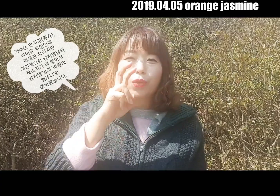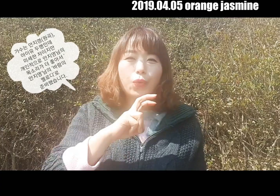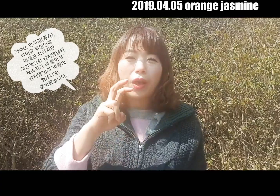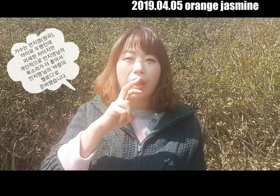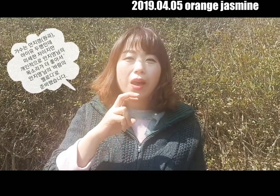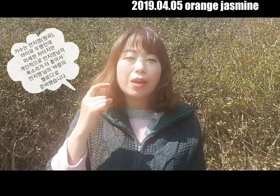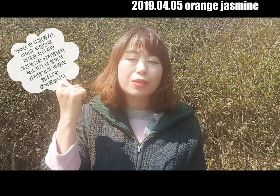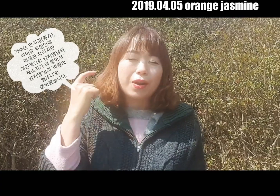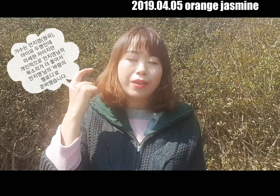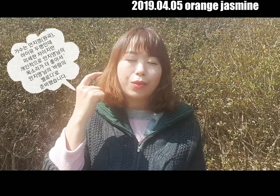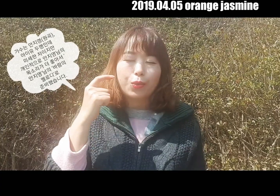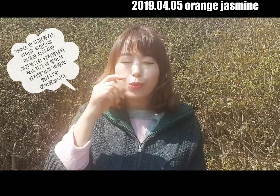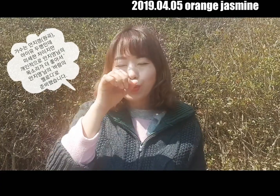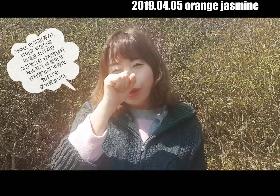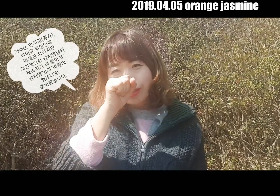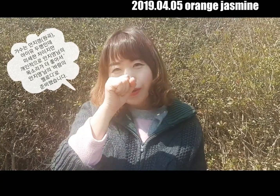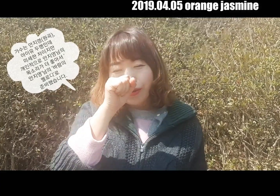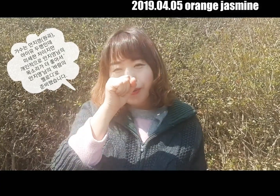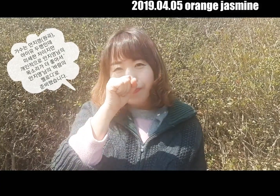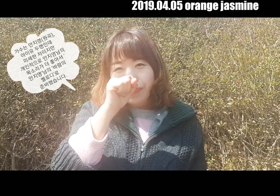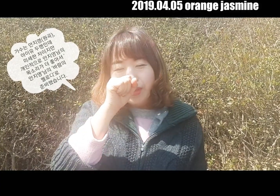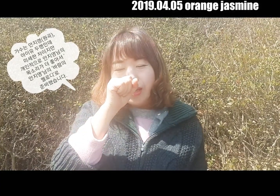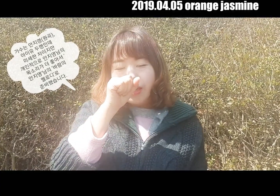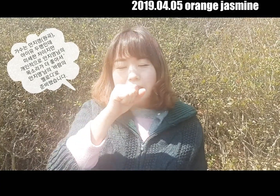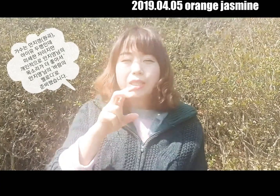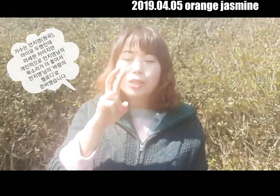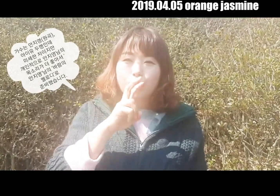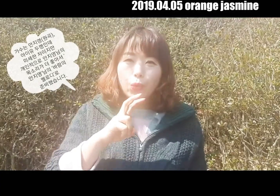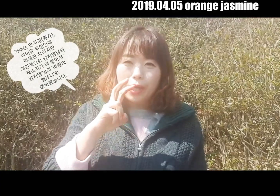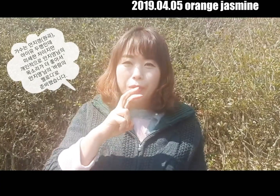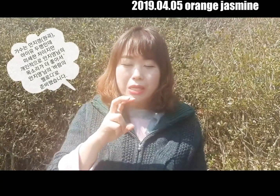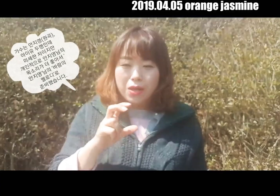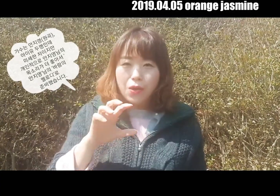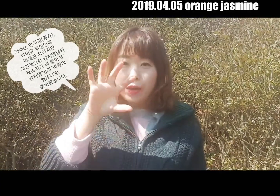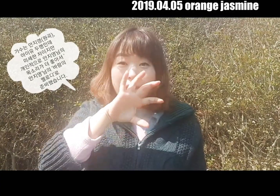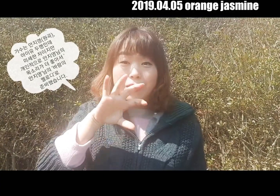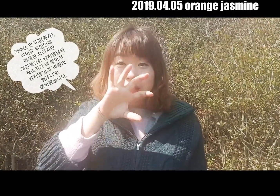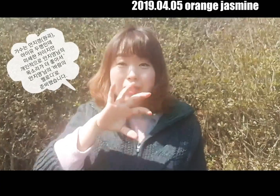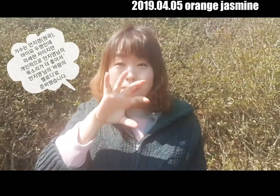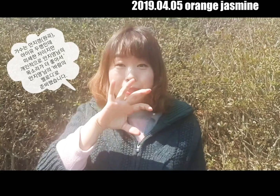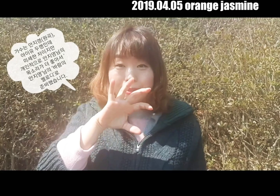안지영님의 노래가 저한테 더 좋아서 그 노래로 해서 연습을